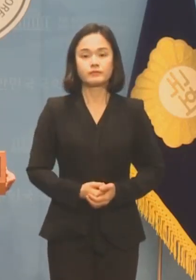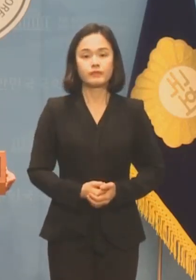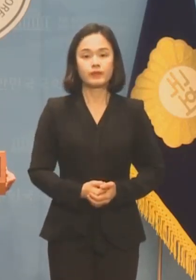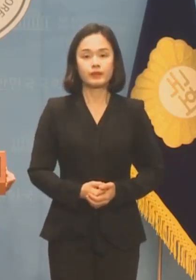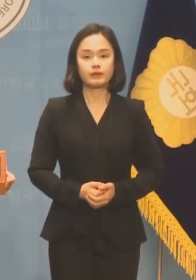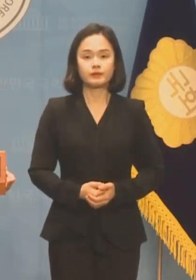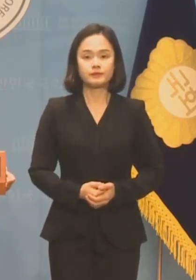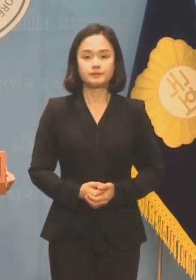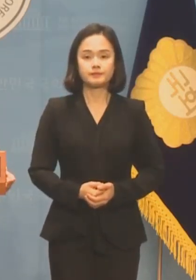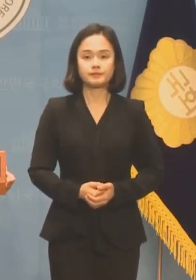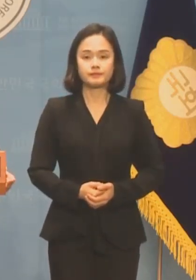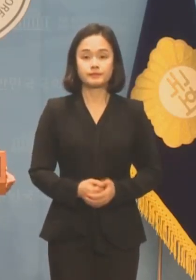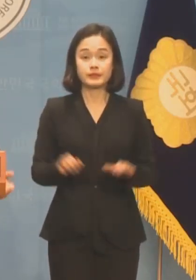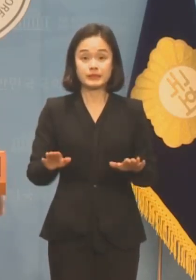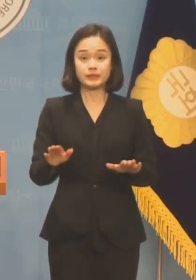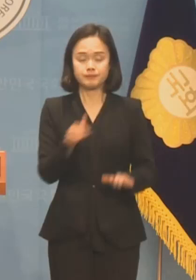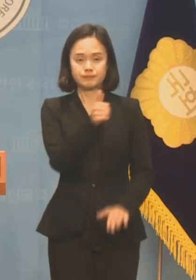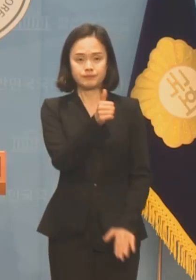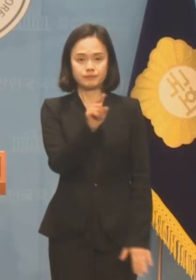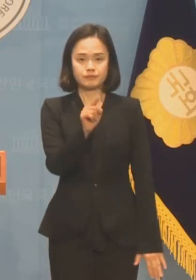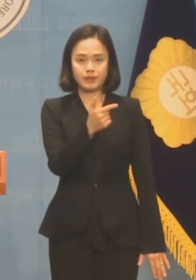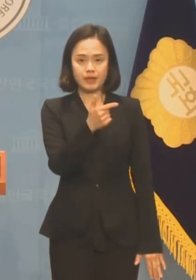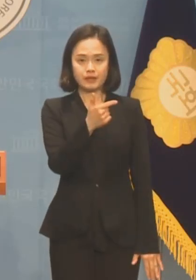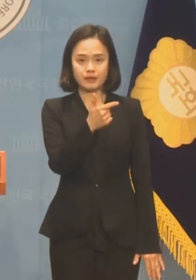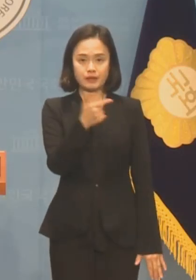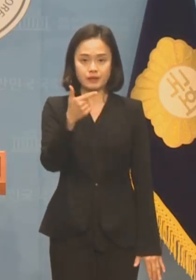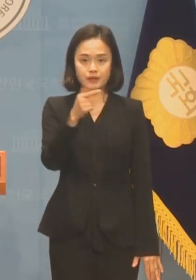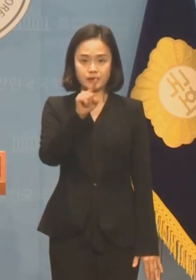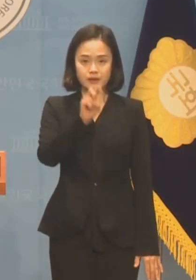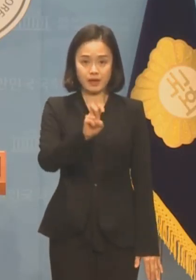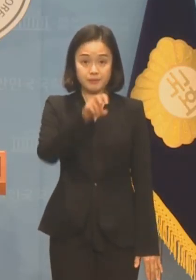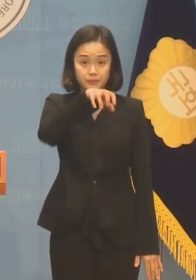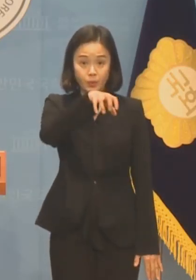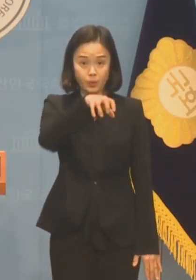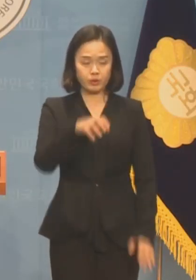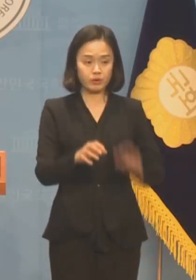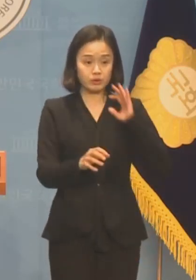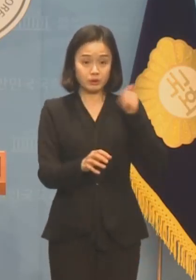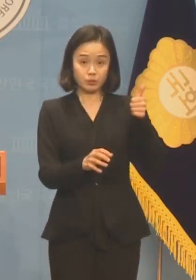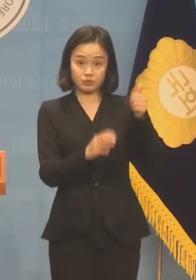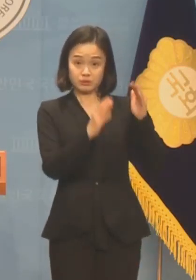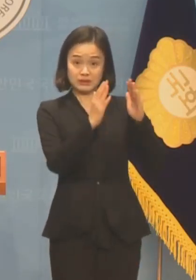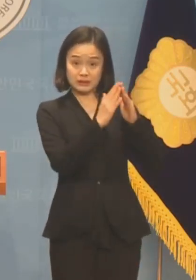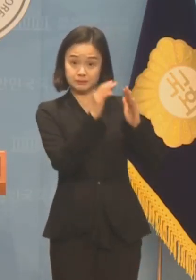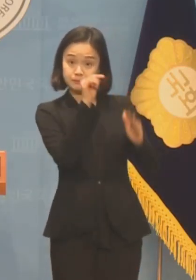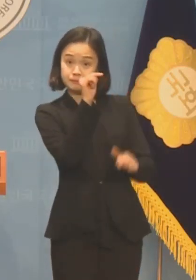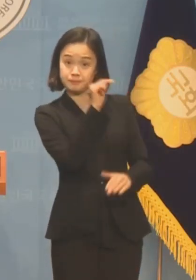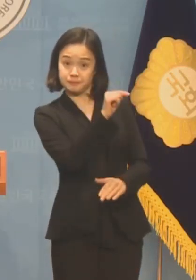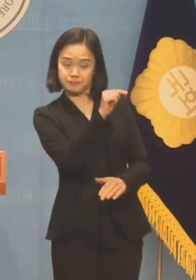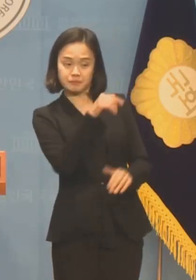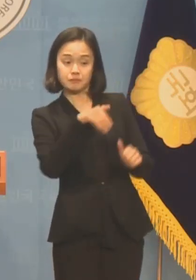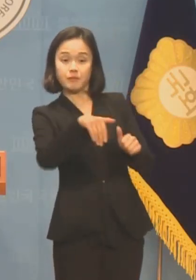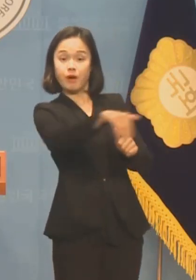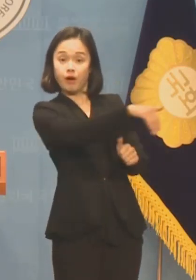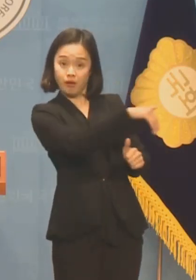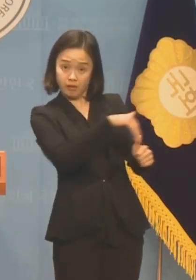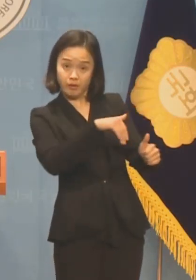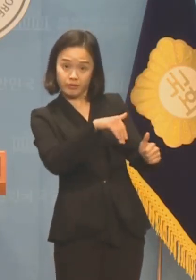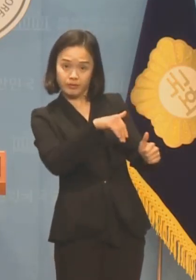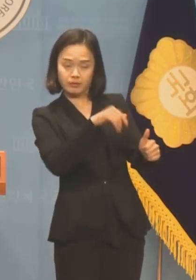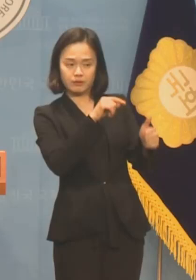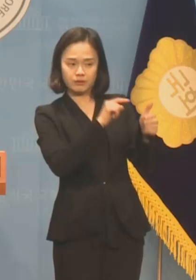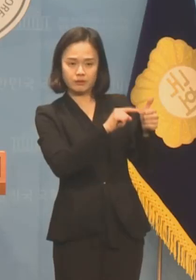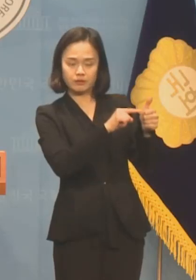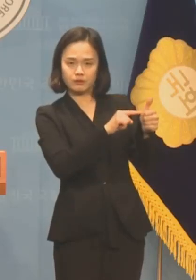현재 한남동 대통령 관저 주변에서는 대통령 지지자들에 의한 폭력과 위법